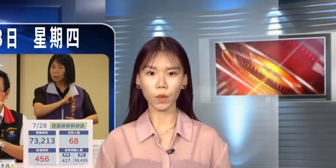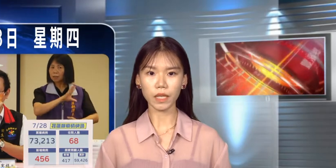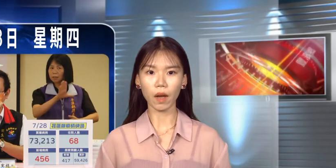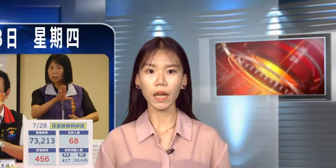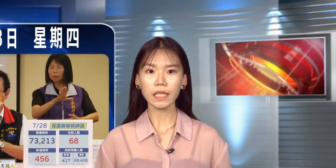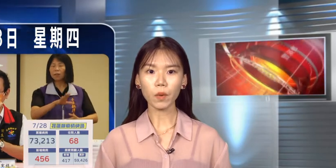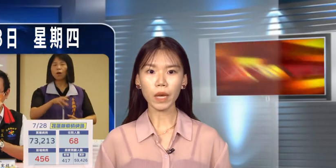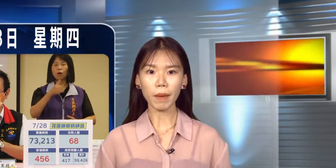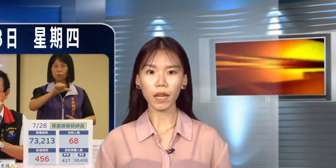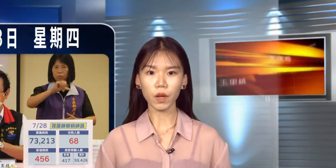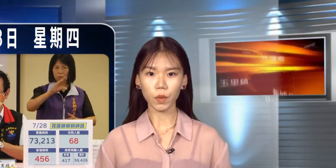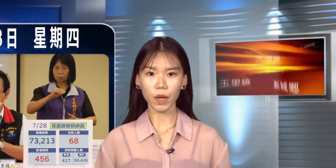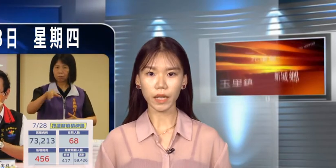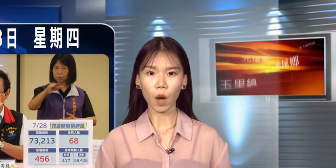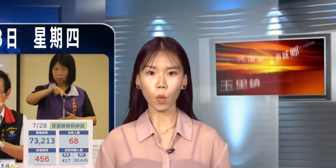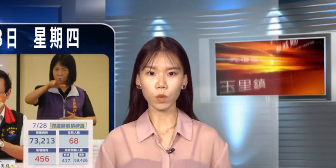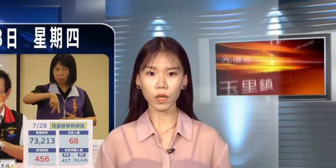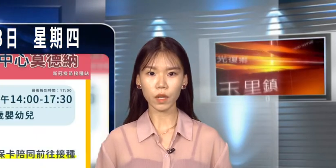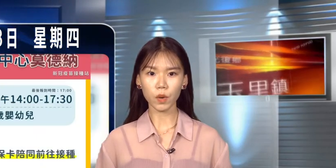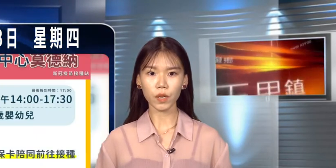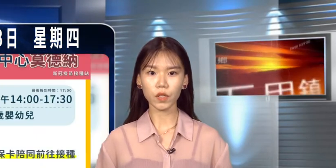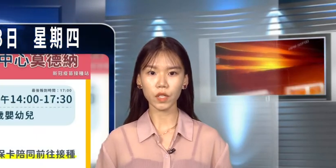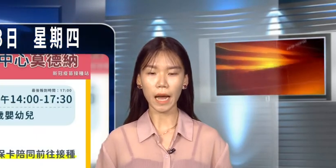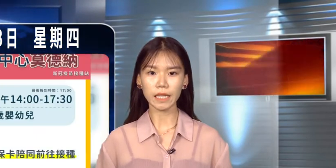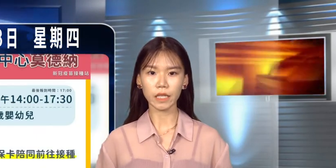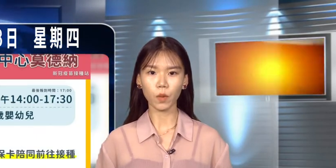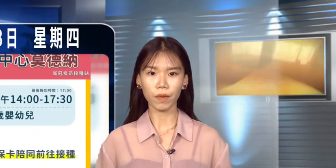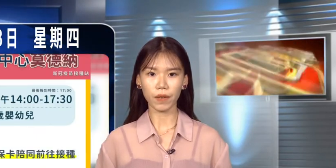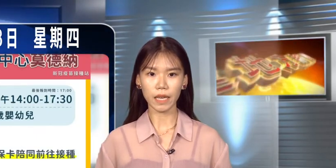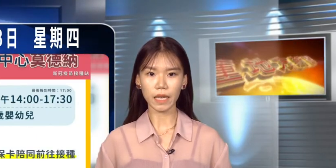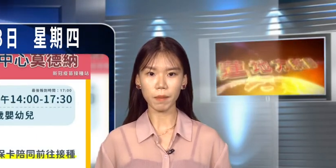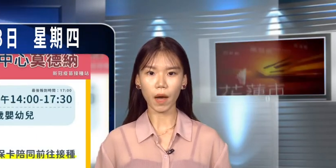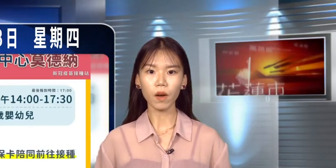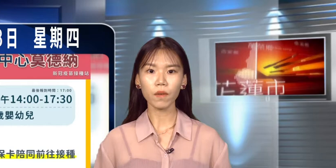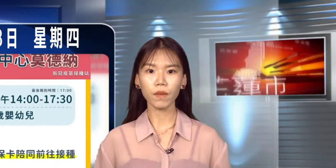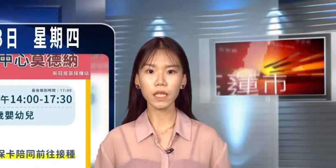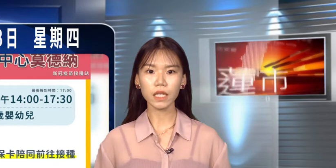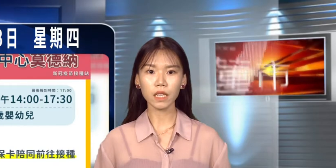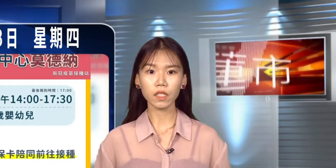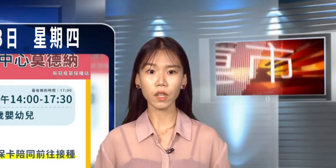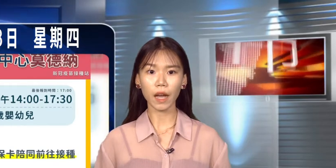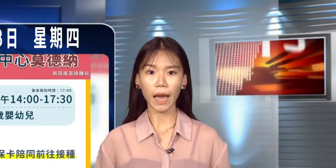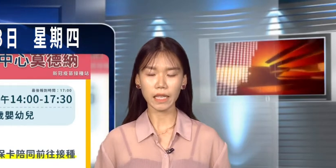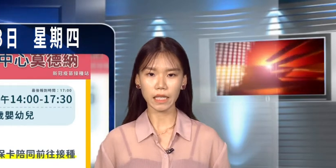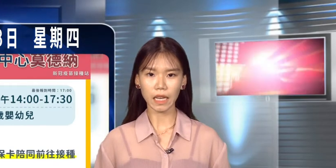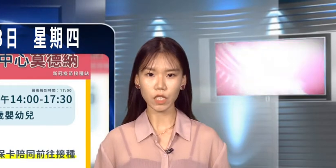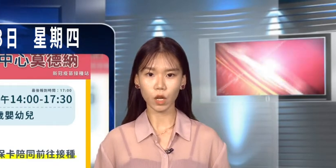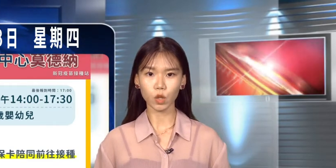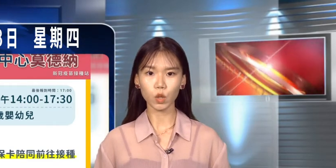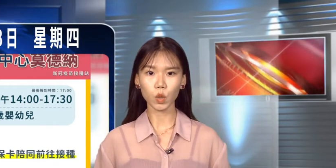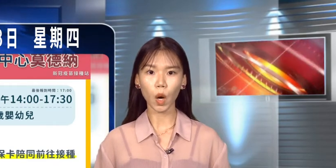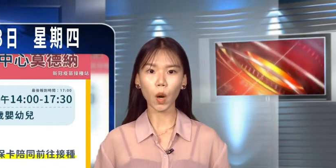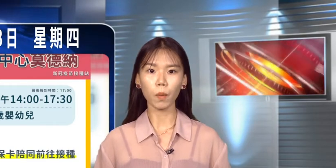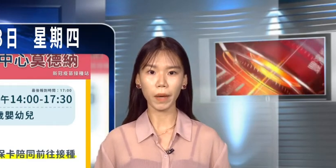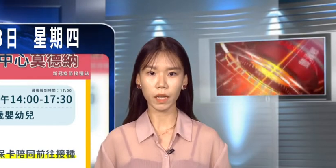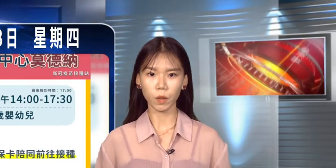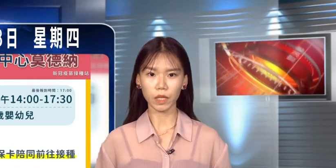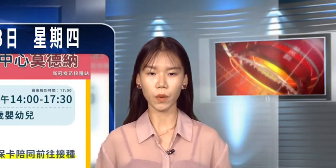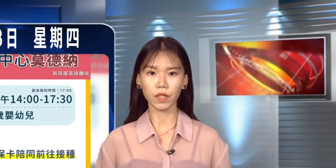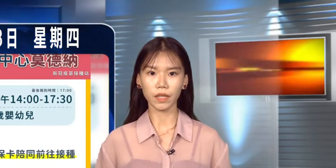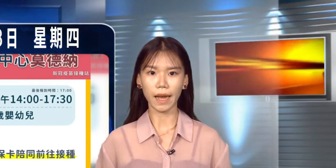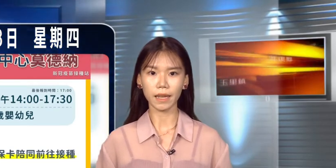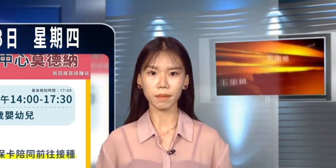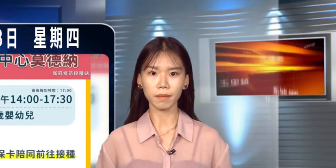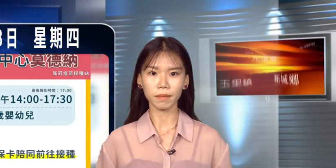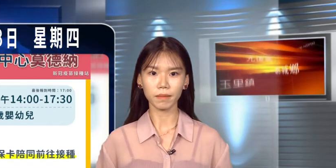中华国小将未满6个月到5岁的幼儿施打新冠肺炎疫苗，符合资格者还请家长斟酌后陪同